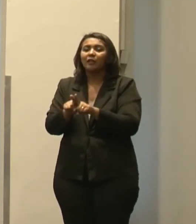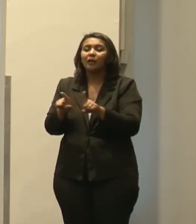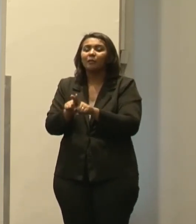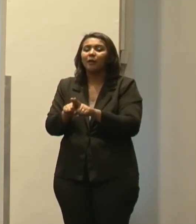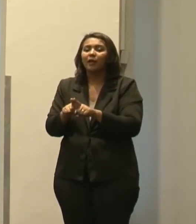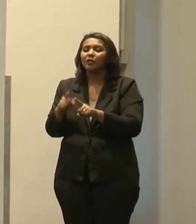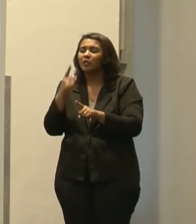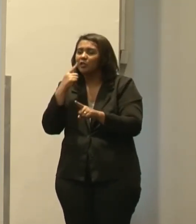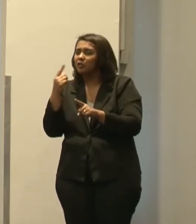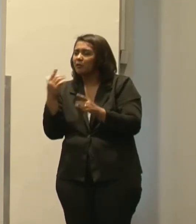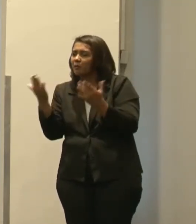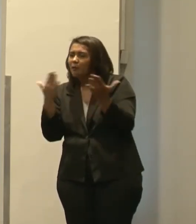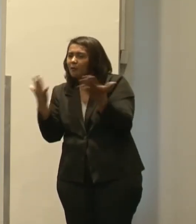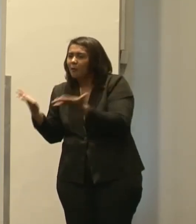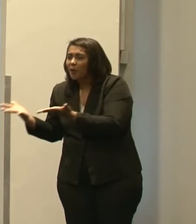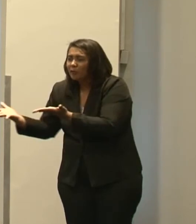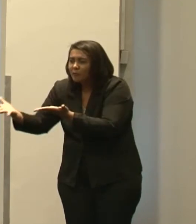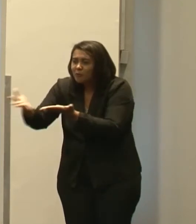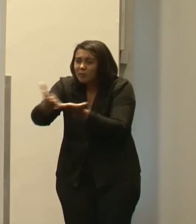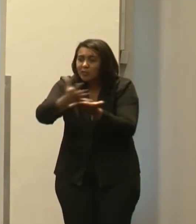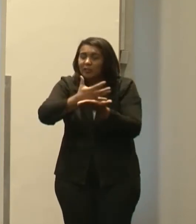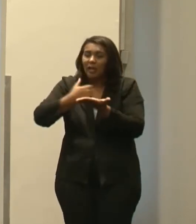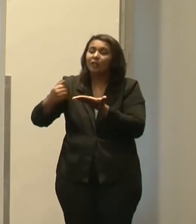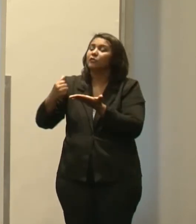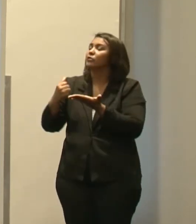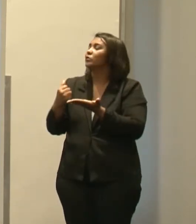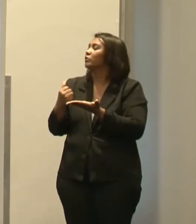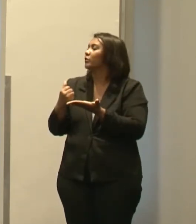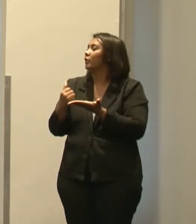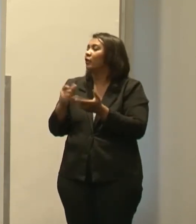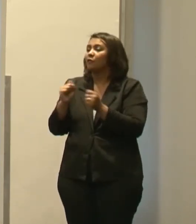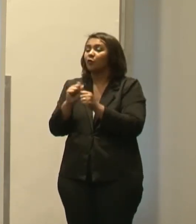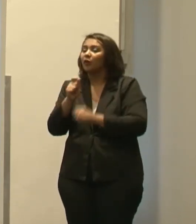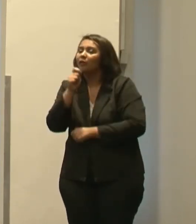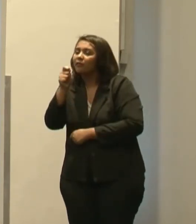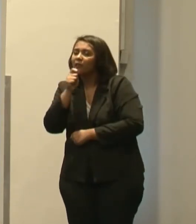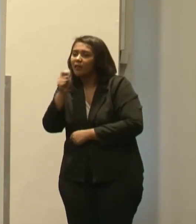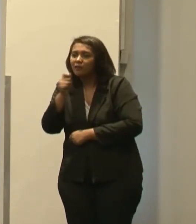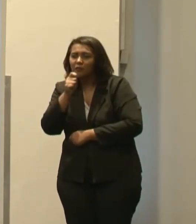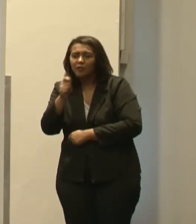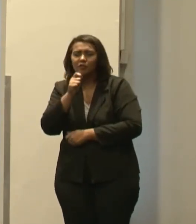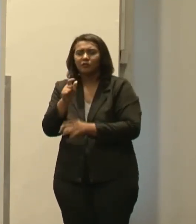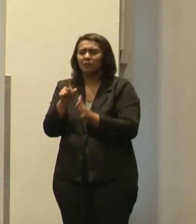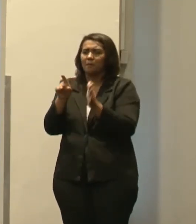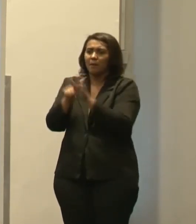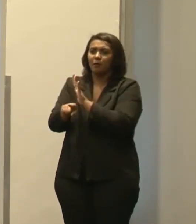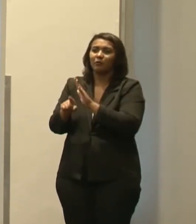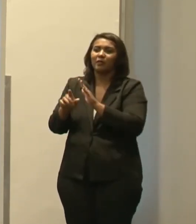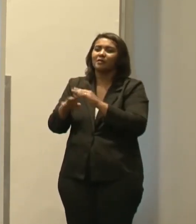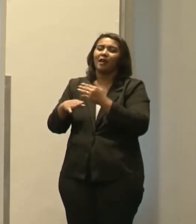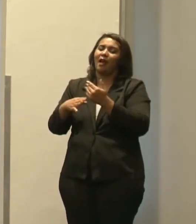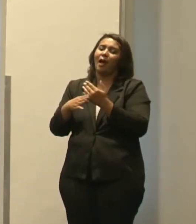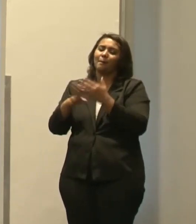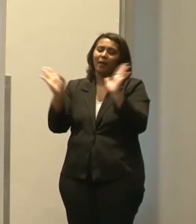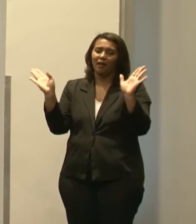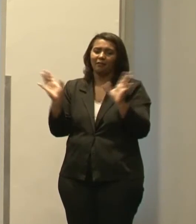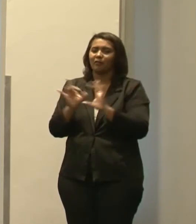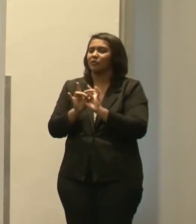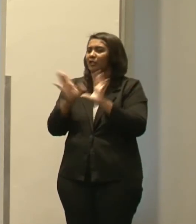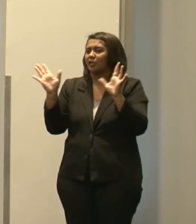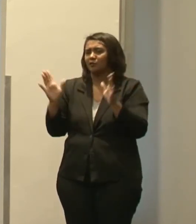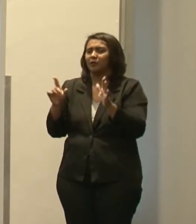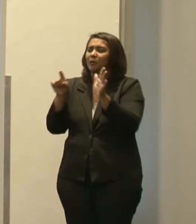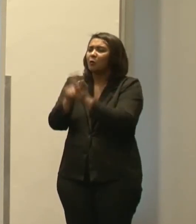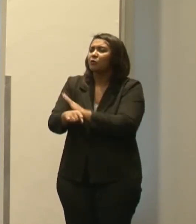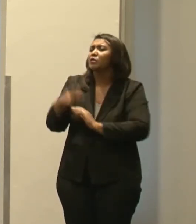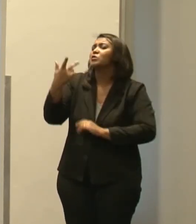para coletar os dados desses sujeitos pesquisados, foi uma entrevista, mas com perguntas abertas, né? Fale,